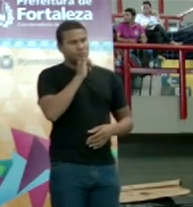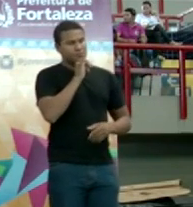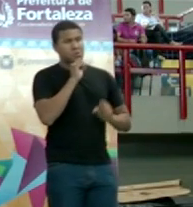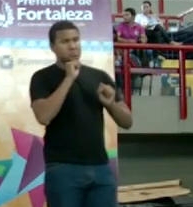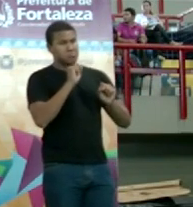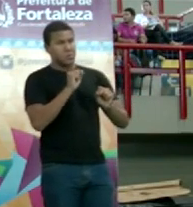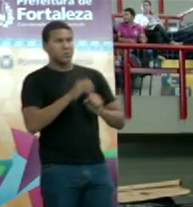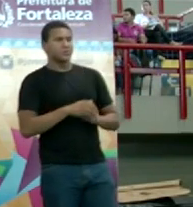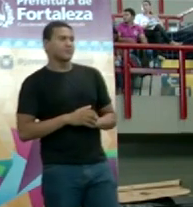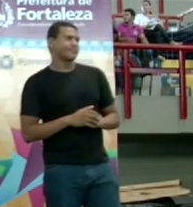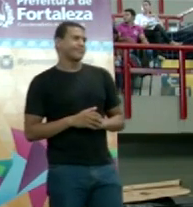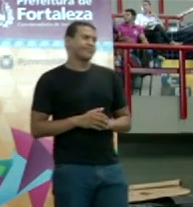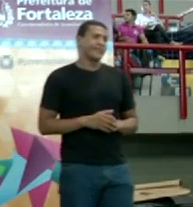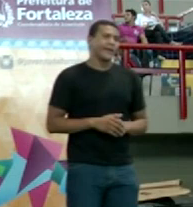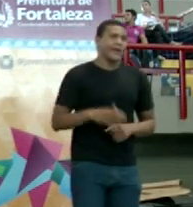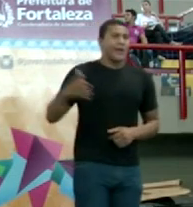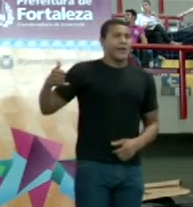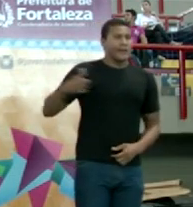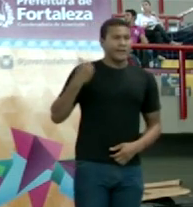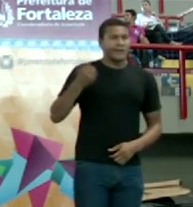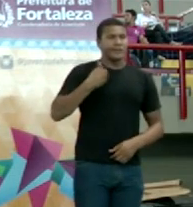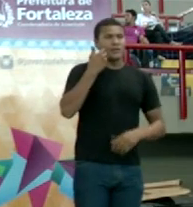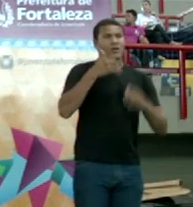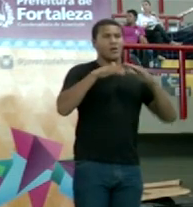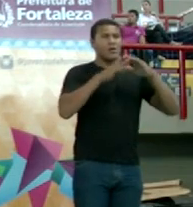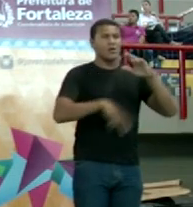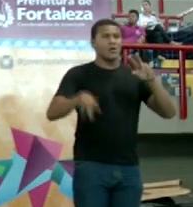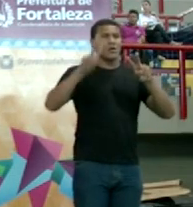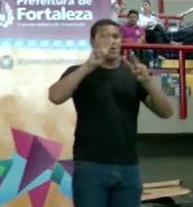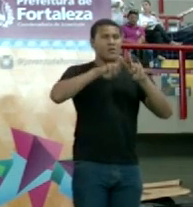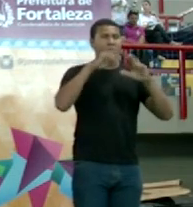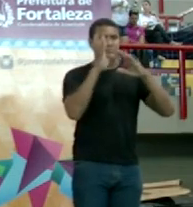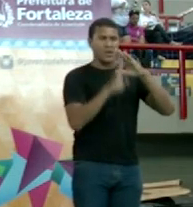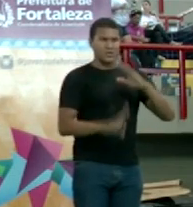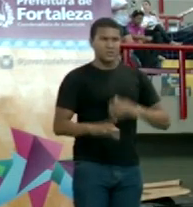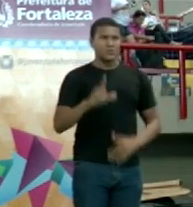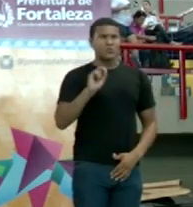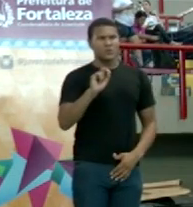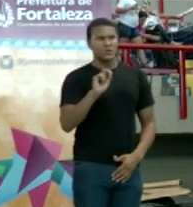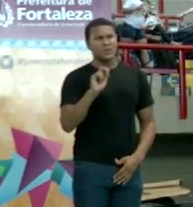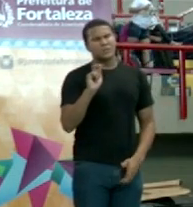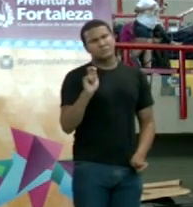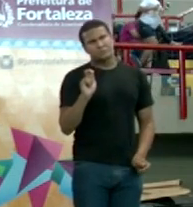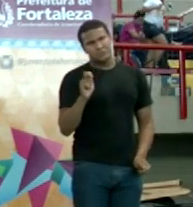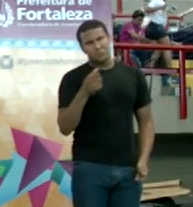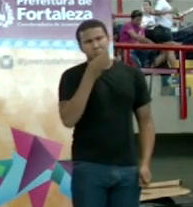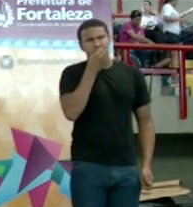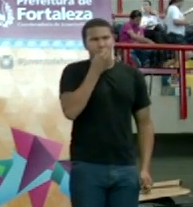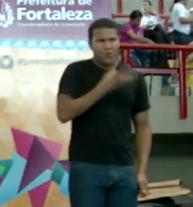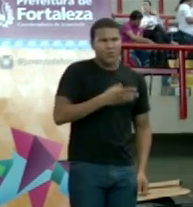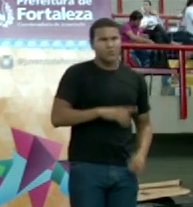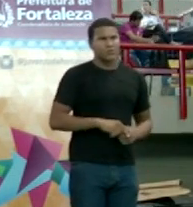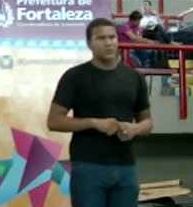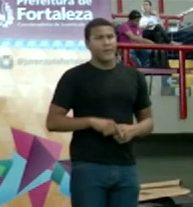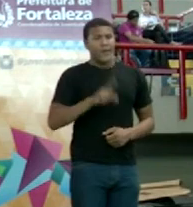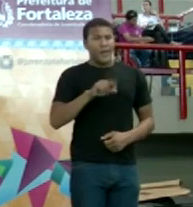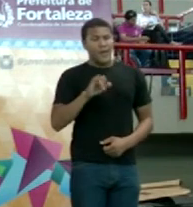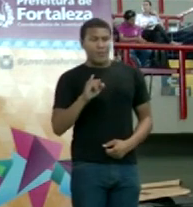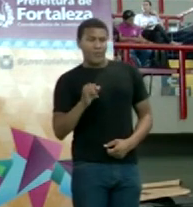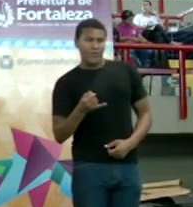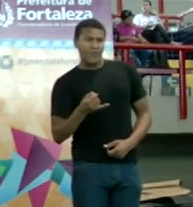a maioridade penal no Brasil é sábia. A maioridade penal no Brasil é oportuna.